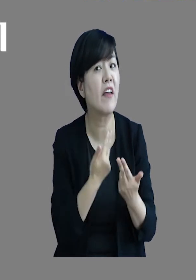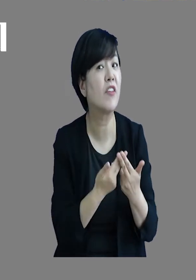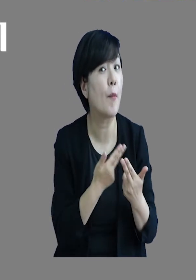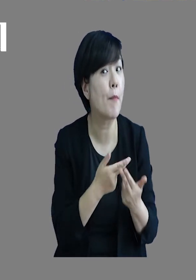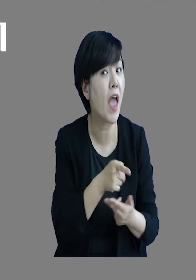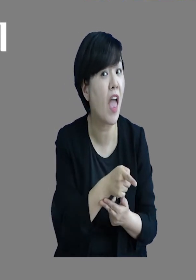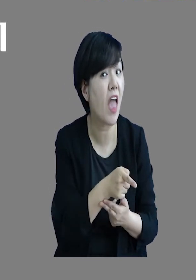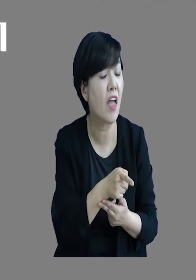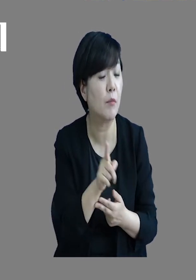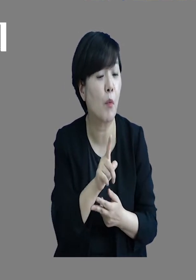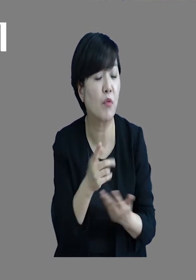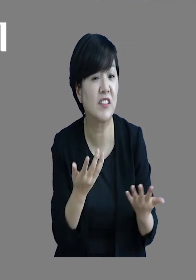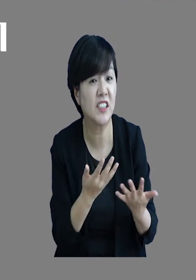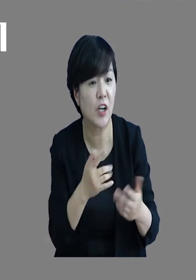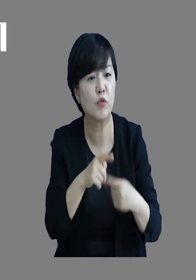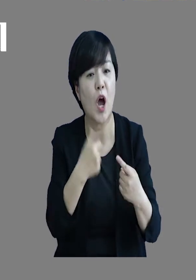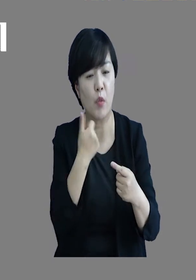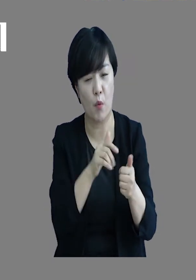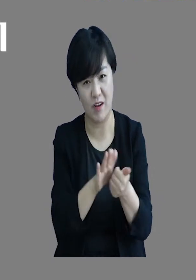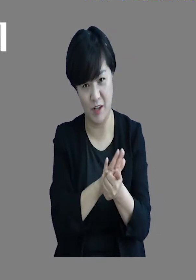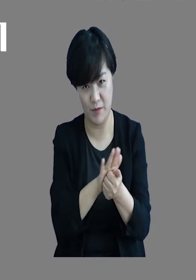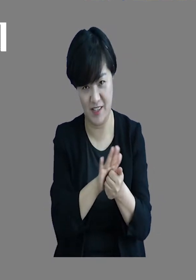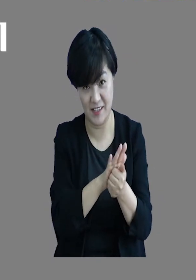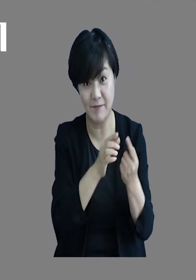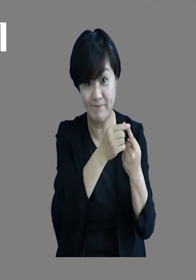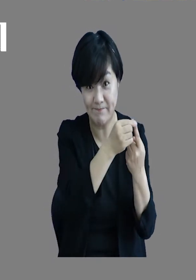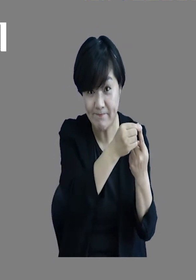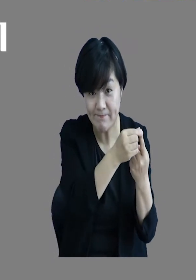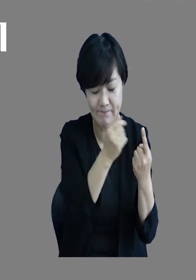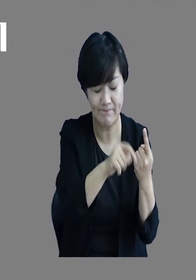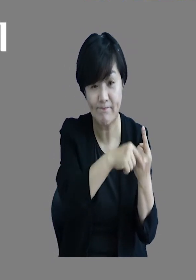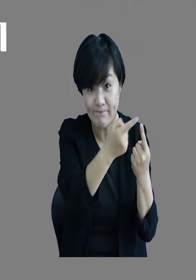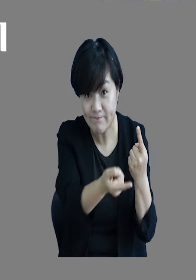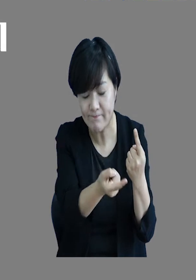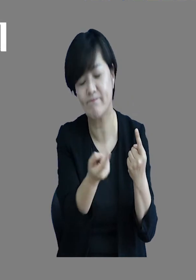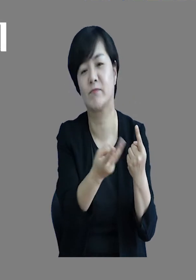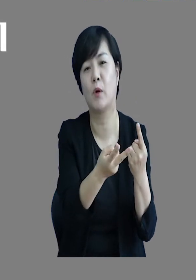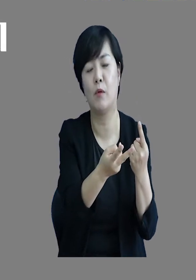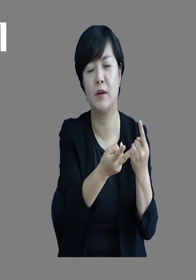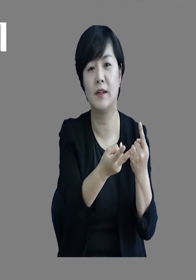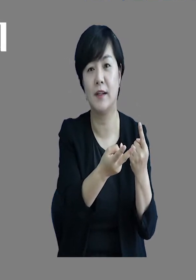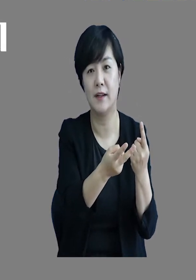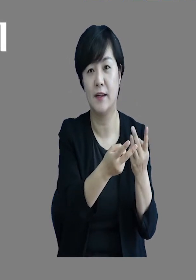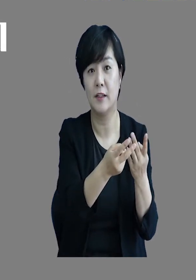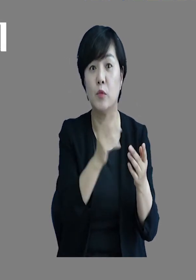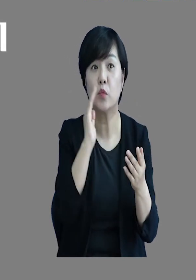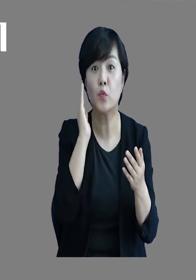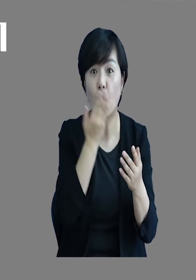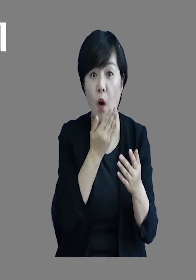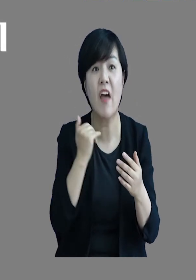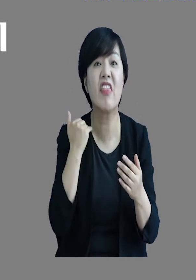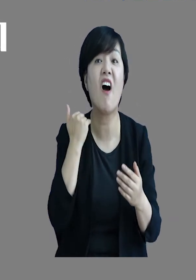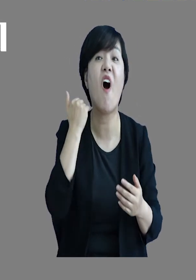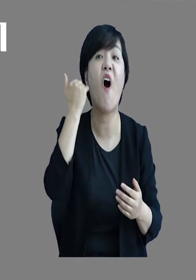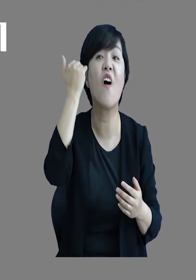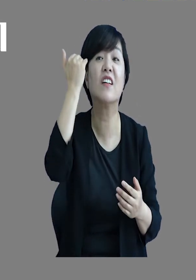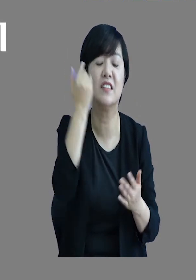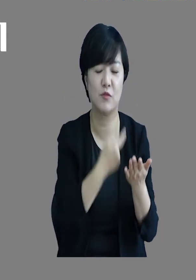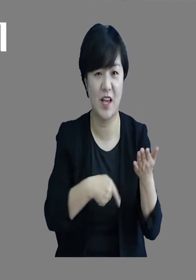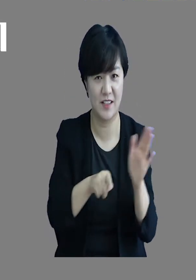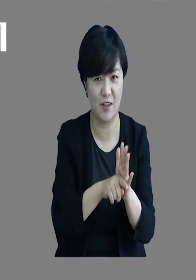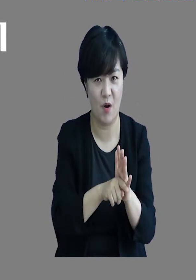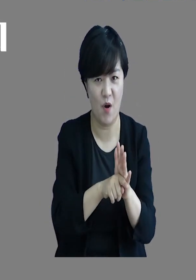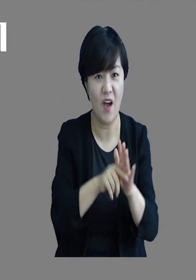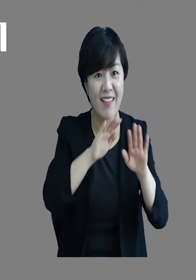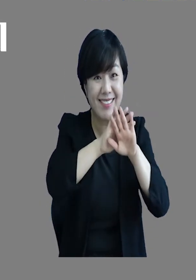저희가 이제 수어통역 서비스 제공해 드리고요. 그다음에 농아인 어르신들을 위해서